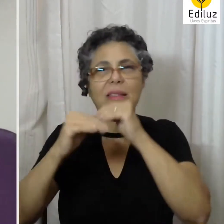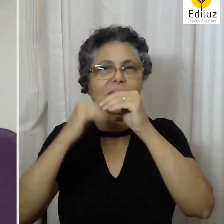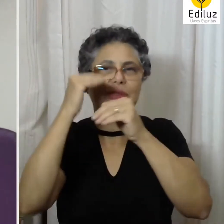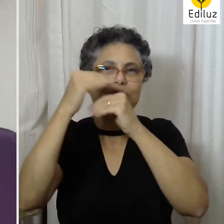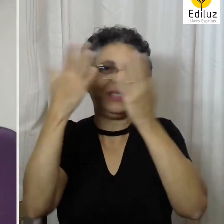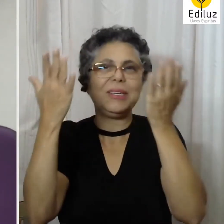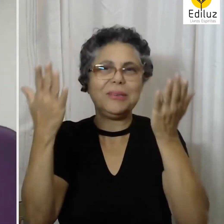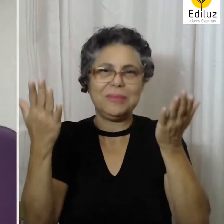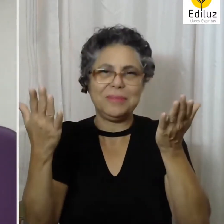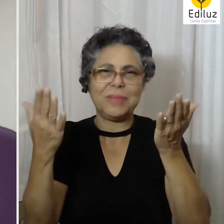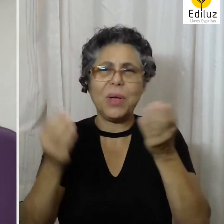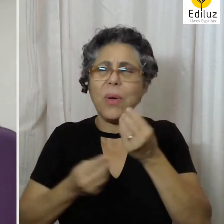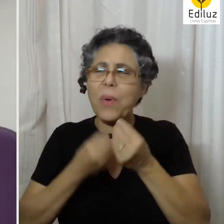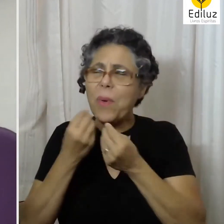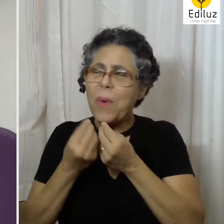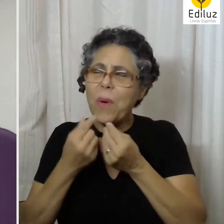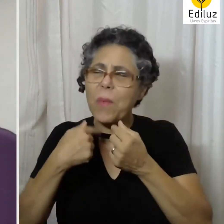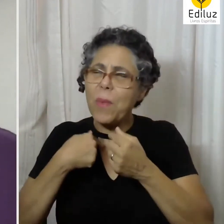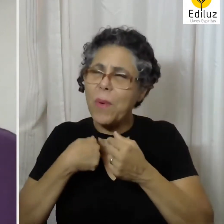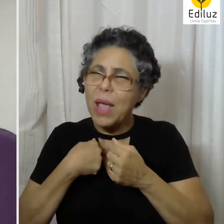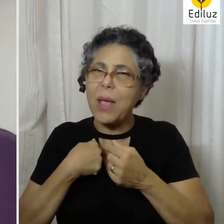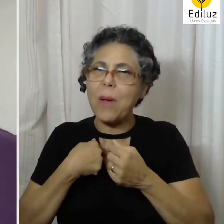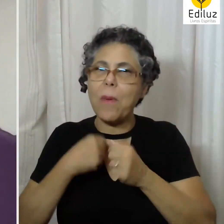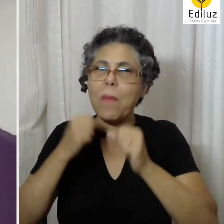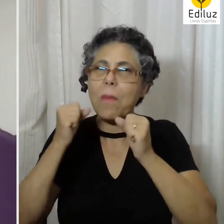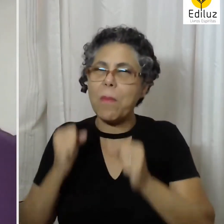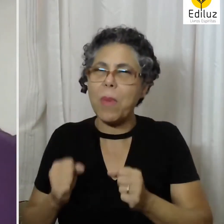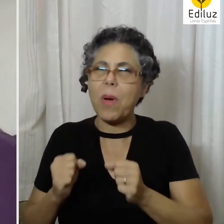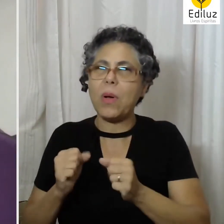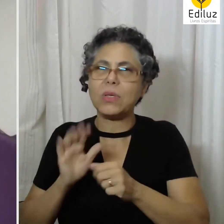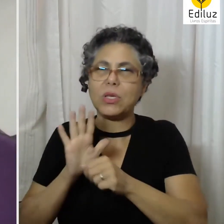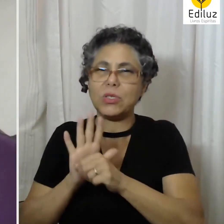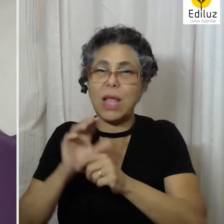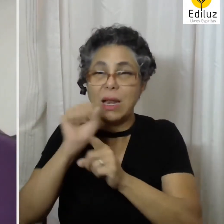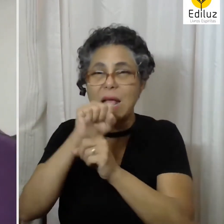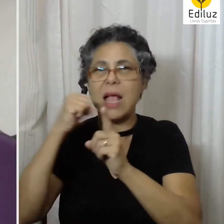De que forma nós estamos presentes